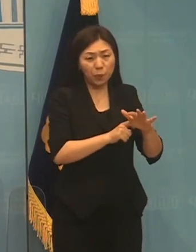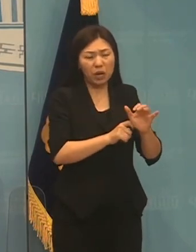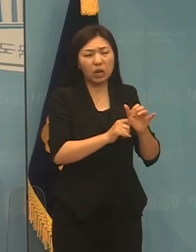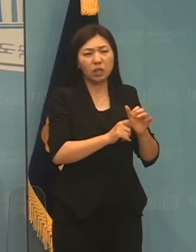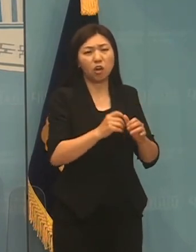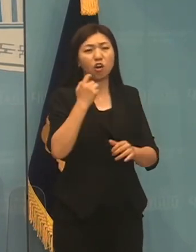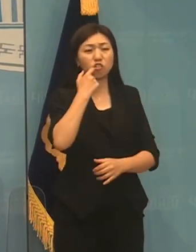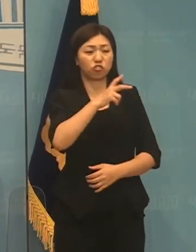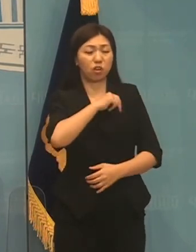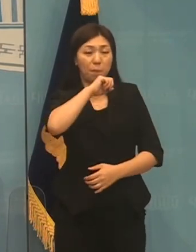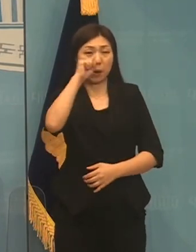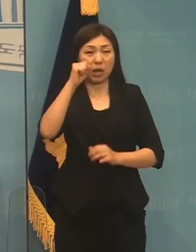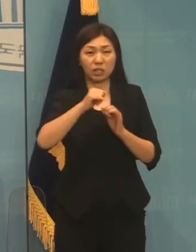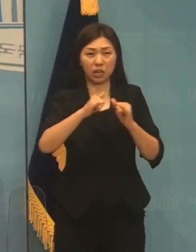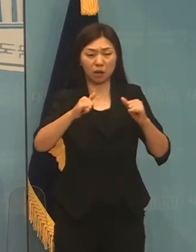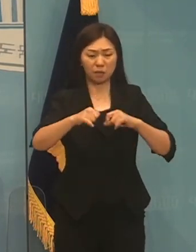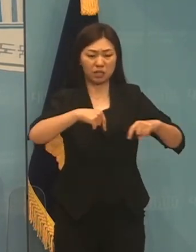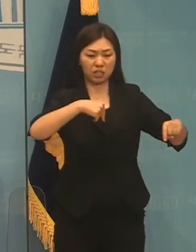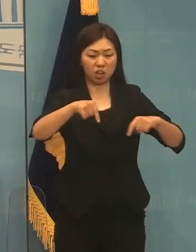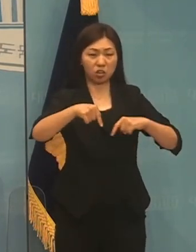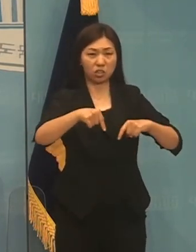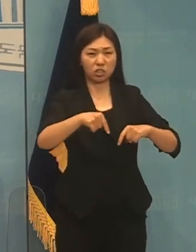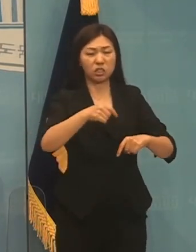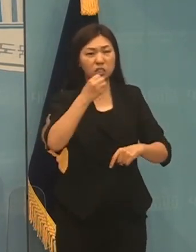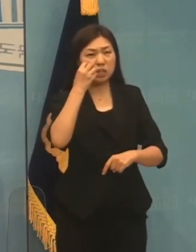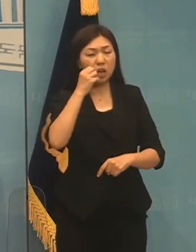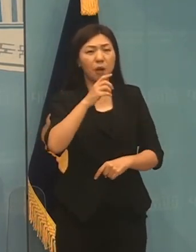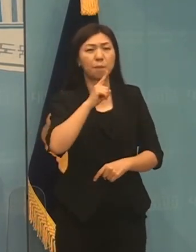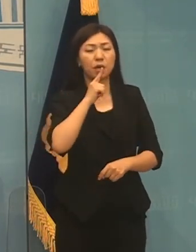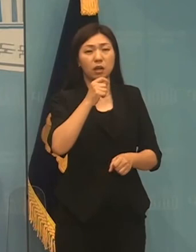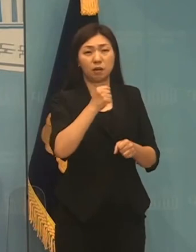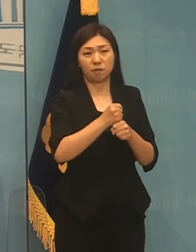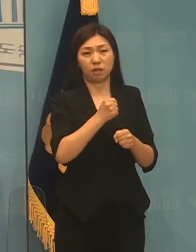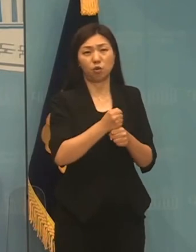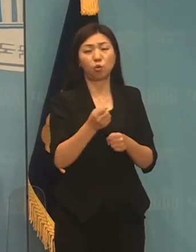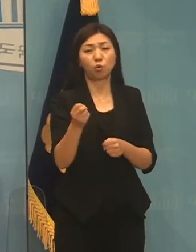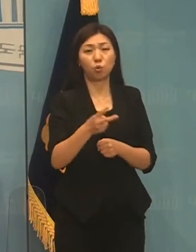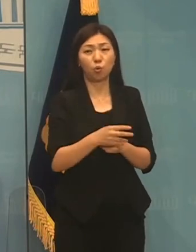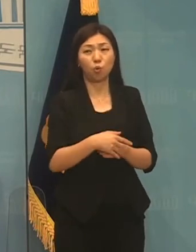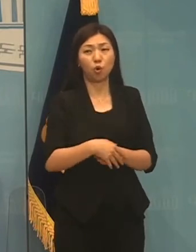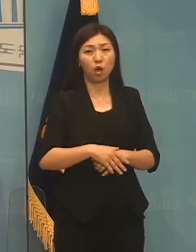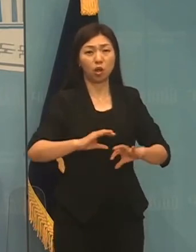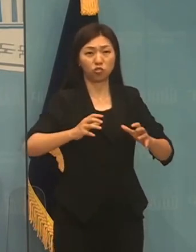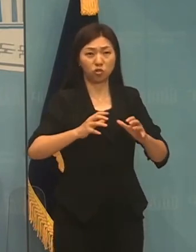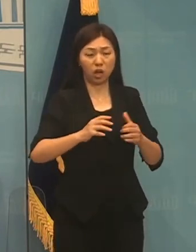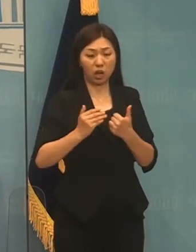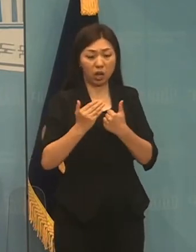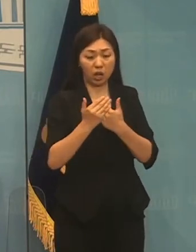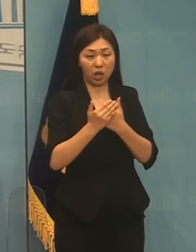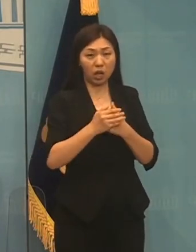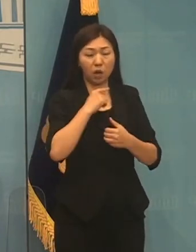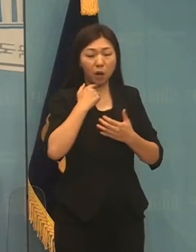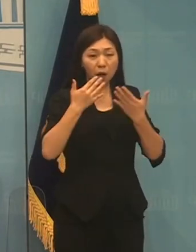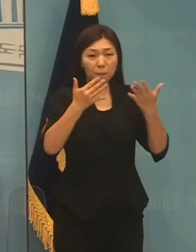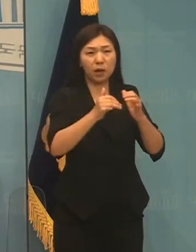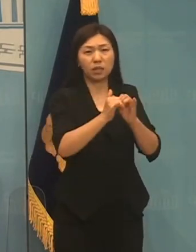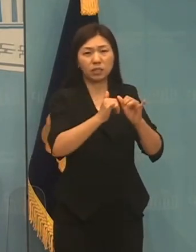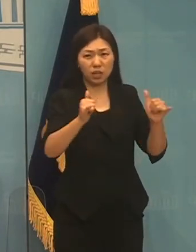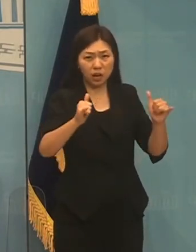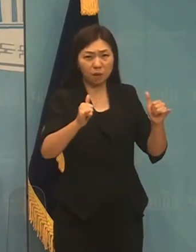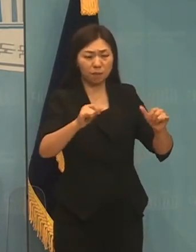심지어 국가유공제까지 훔쳐 군국순열과 고국영명의 맹예를 실추시킨 자들이